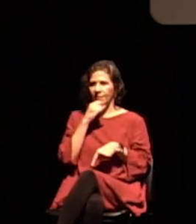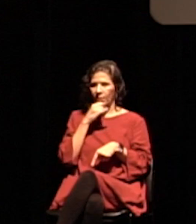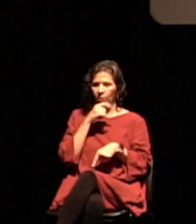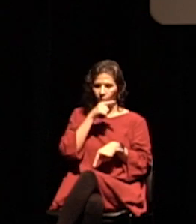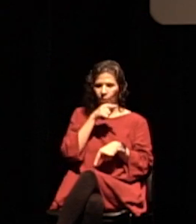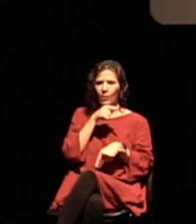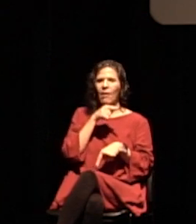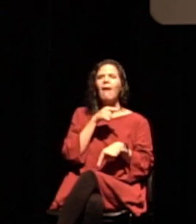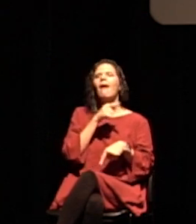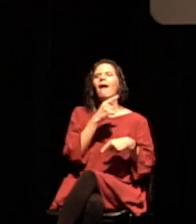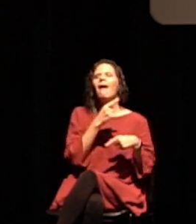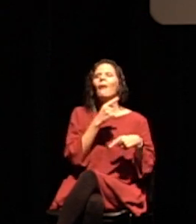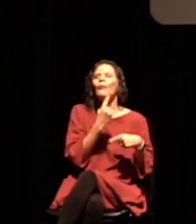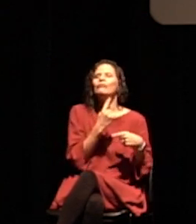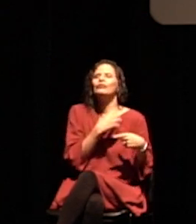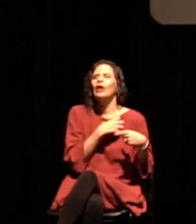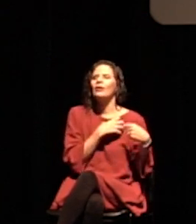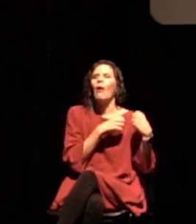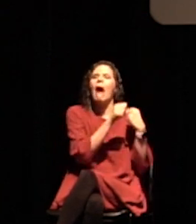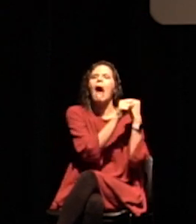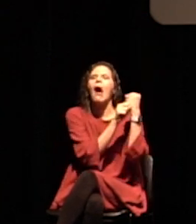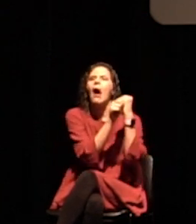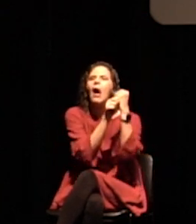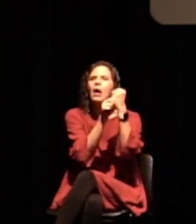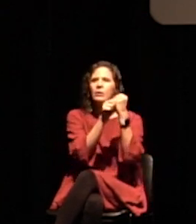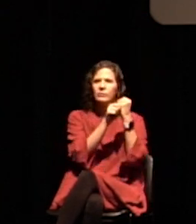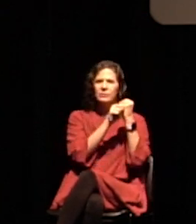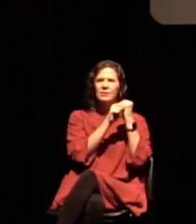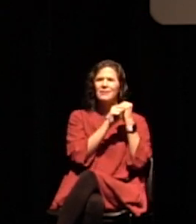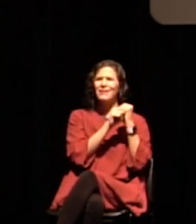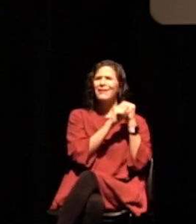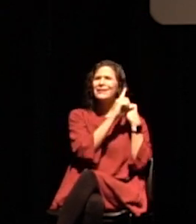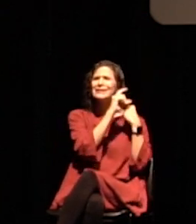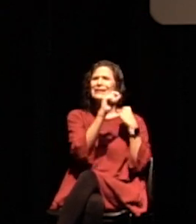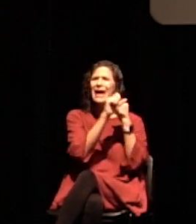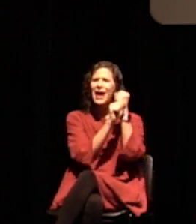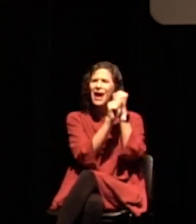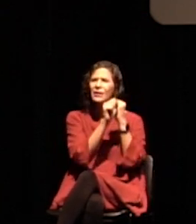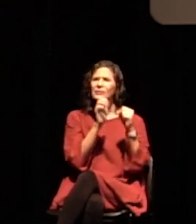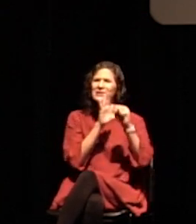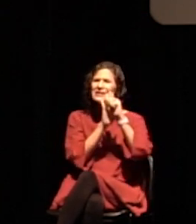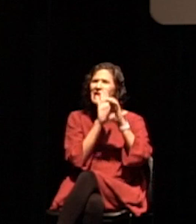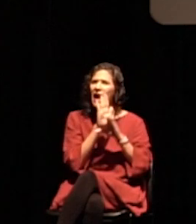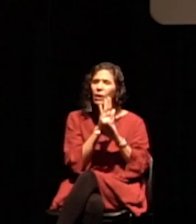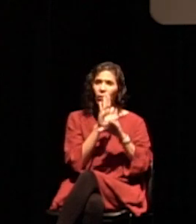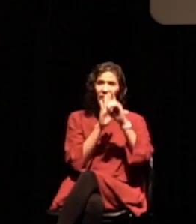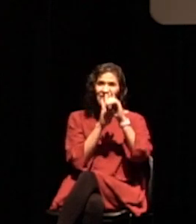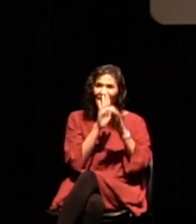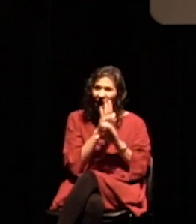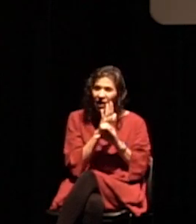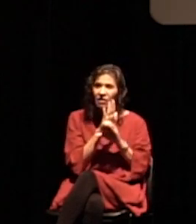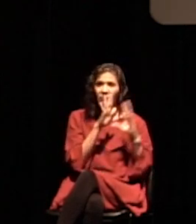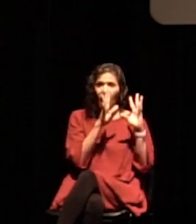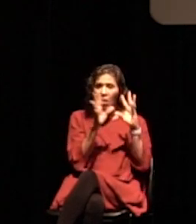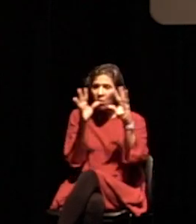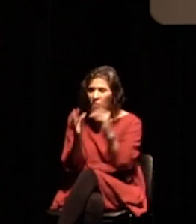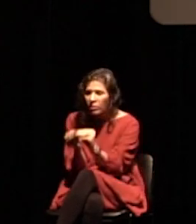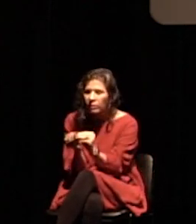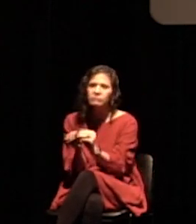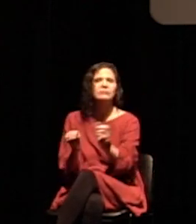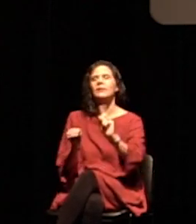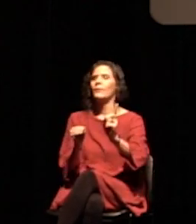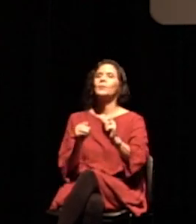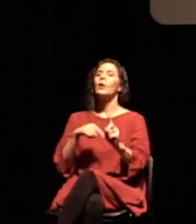uma agenda de décadas e nem mesmo de séculos. Existe algo, quando nós compreendemos que